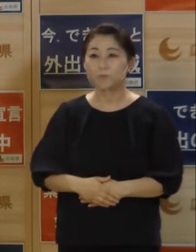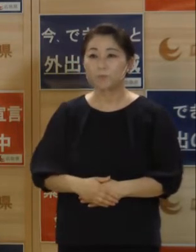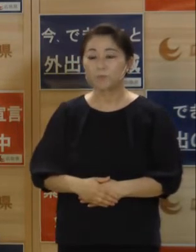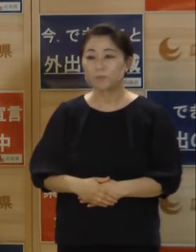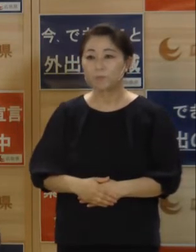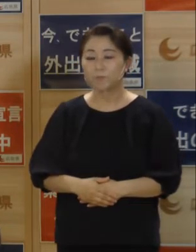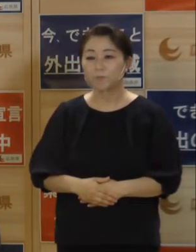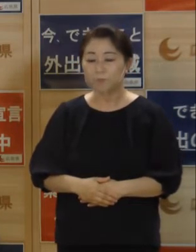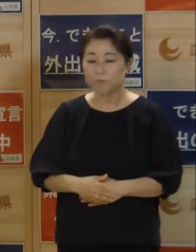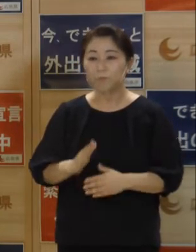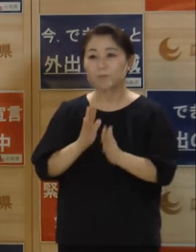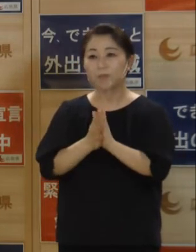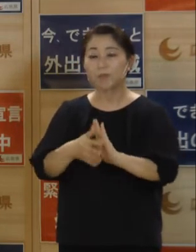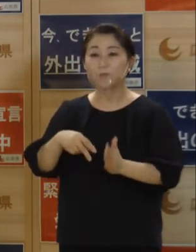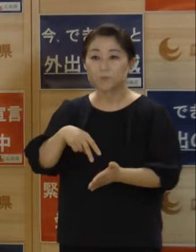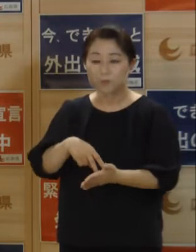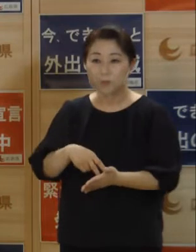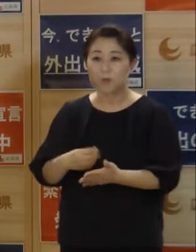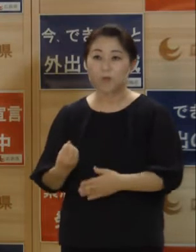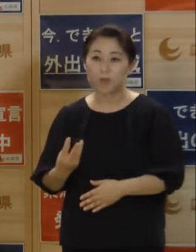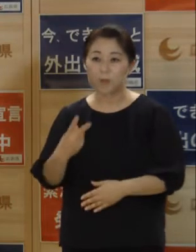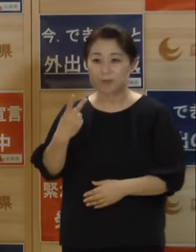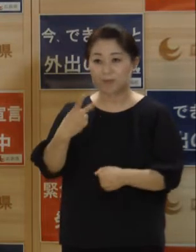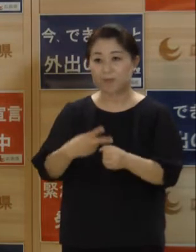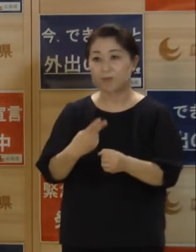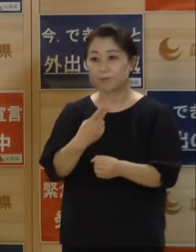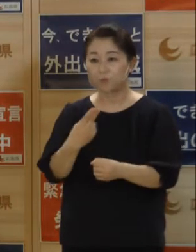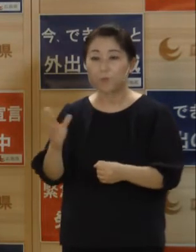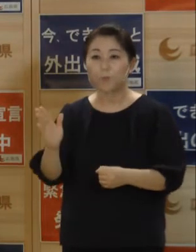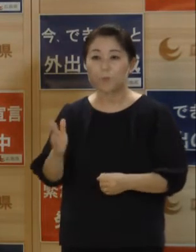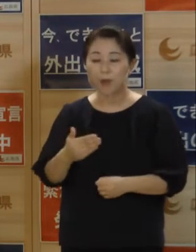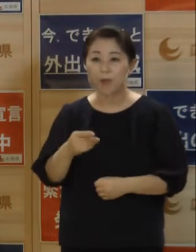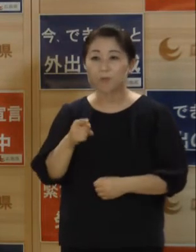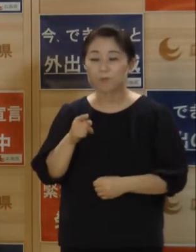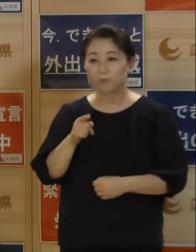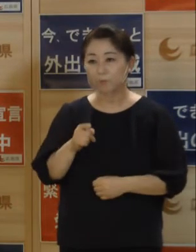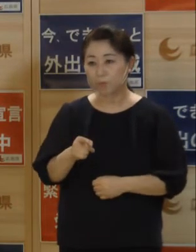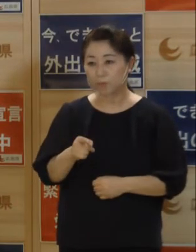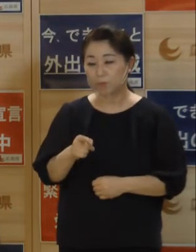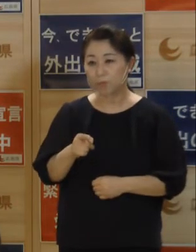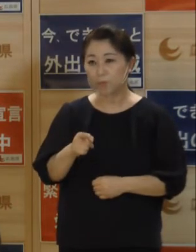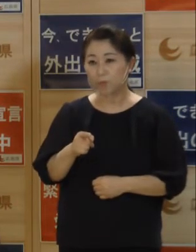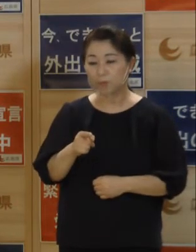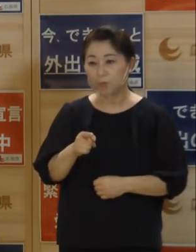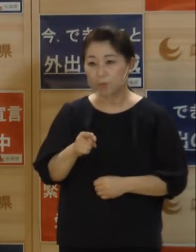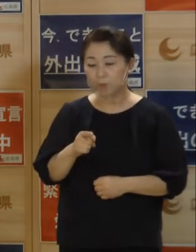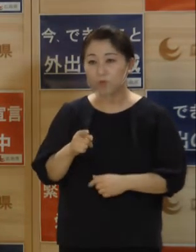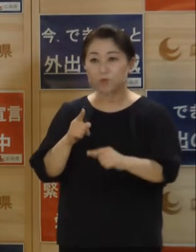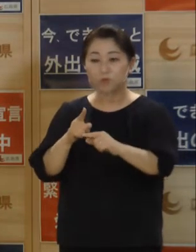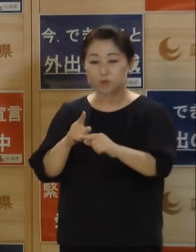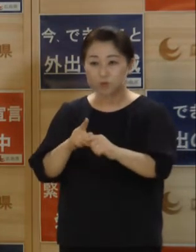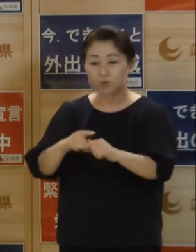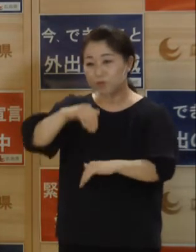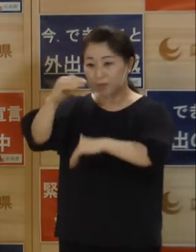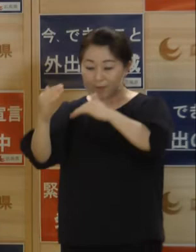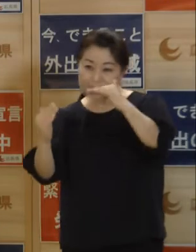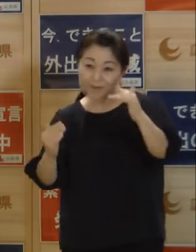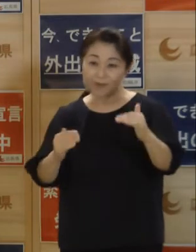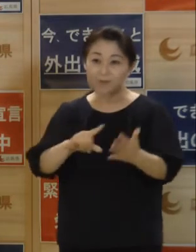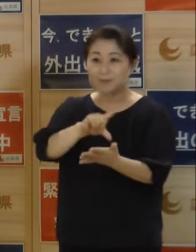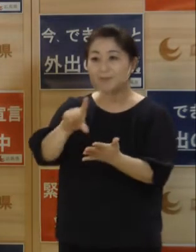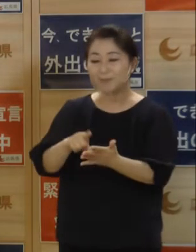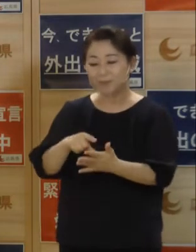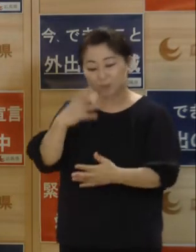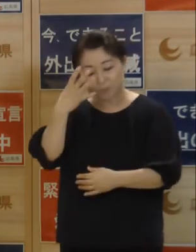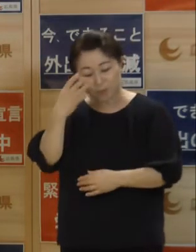まあ、県としても、あの令和2年度から、この中山間地域の運行上